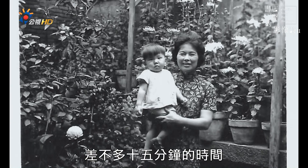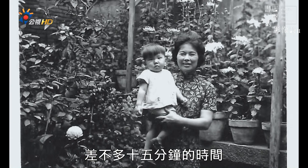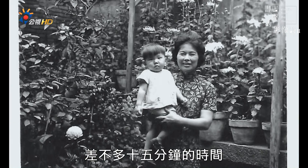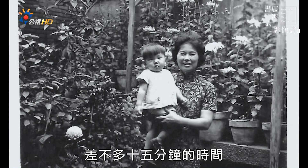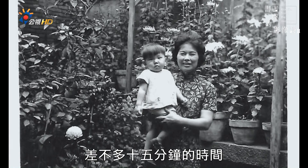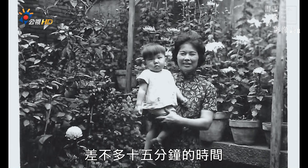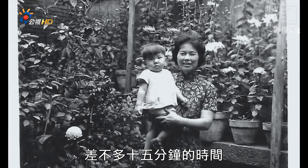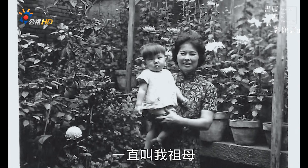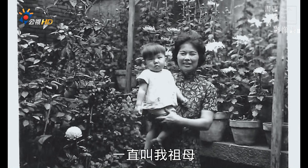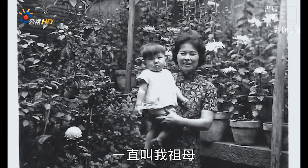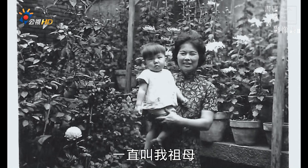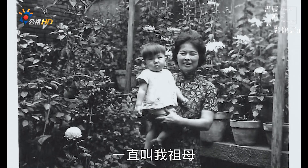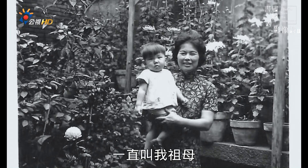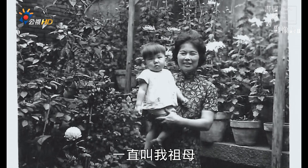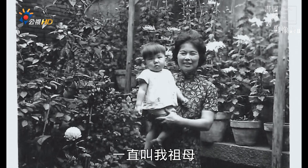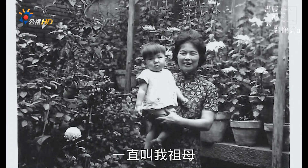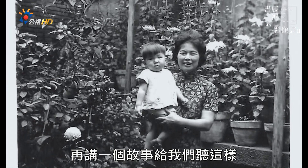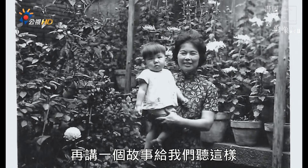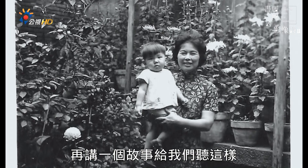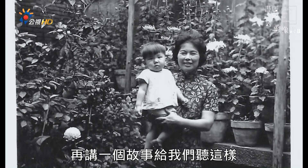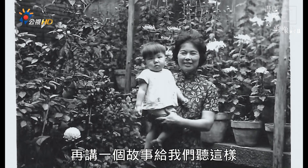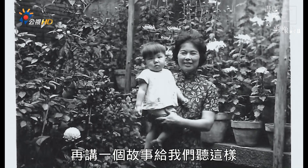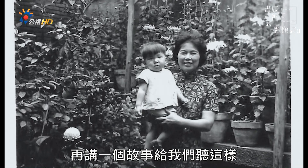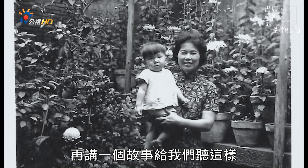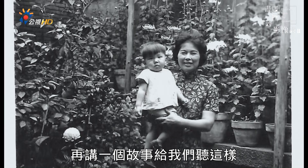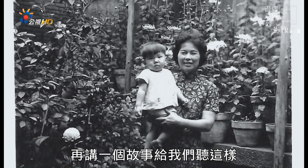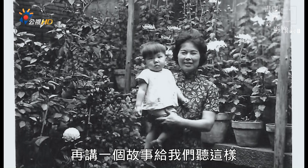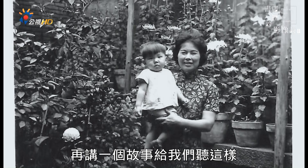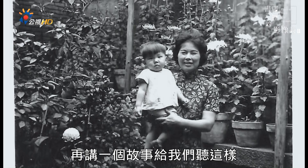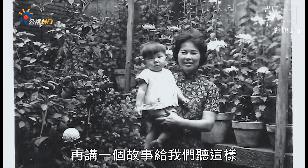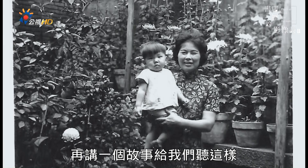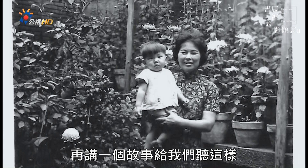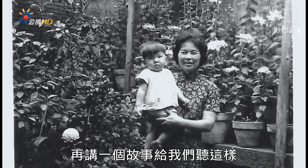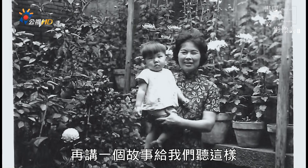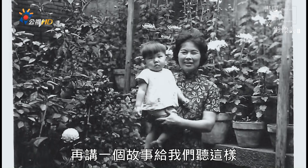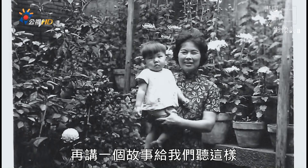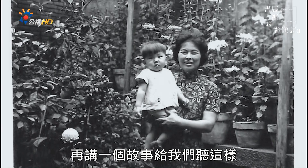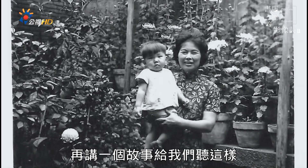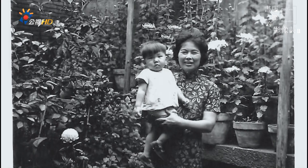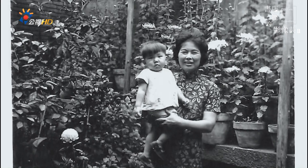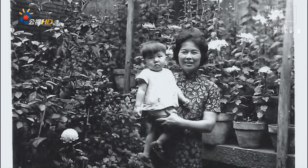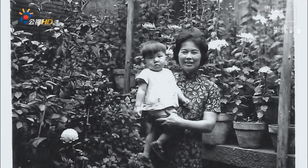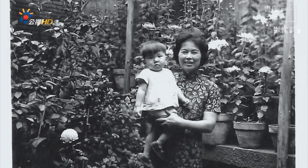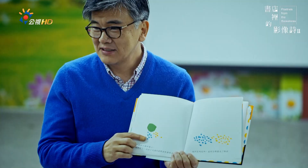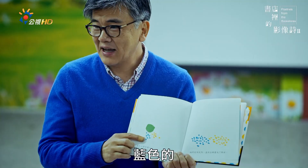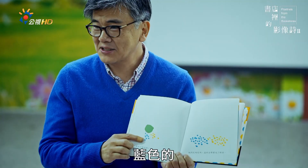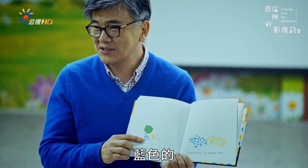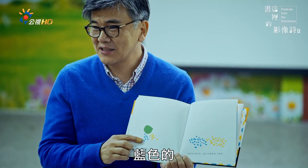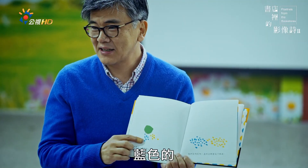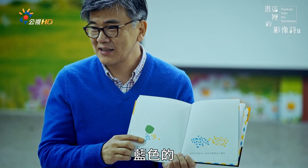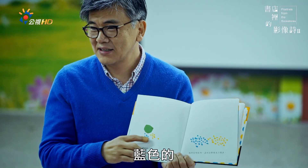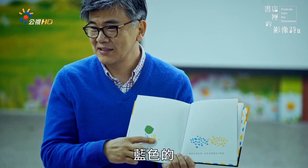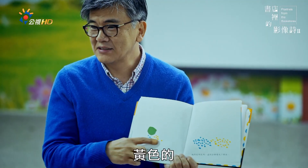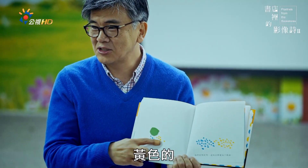时间，一直叫阿妈讲，再讲一个故事给我们听，这样。哪是个？不是